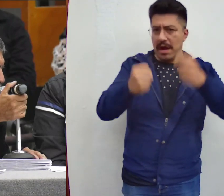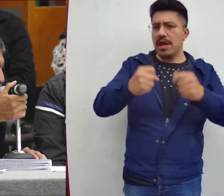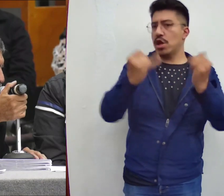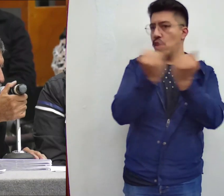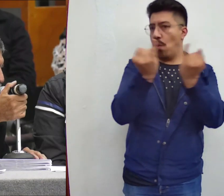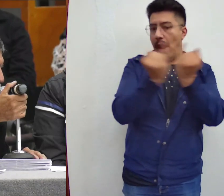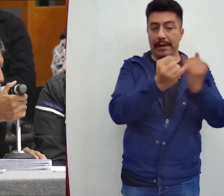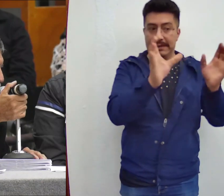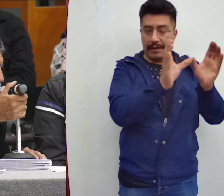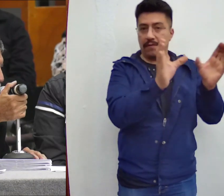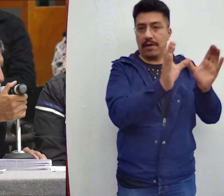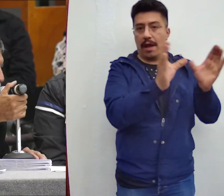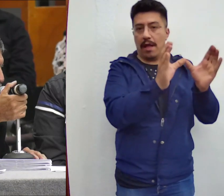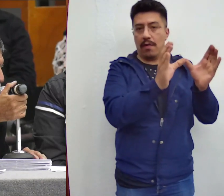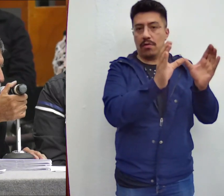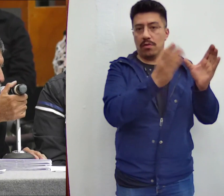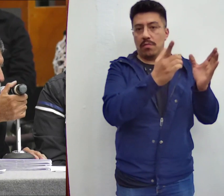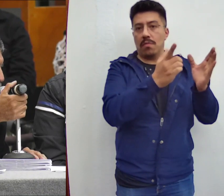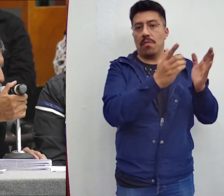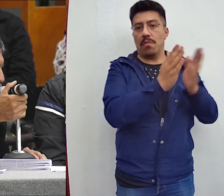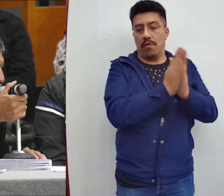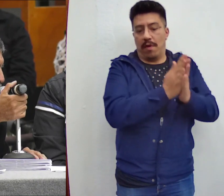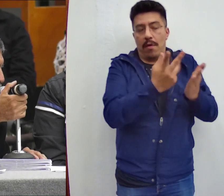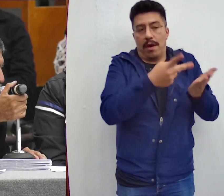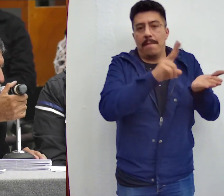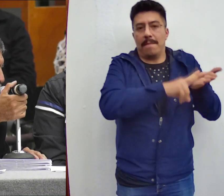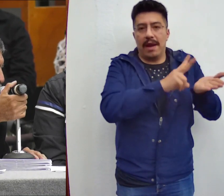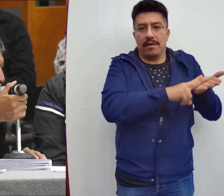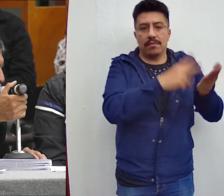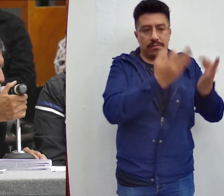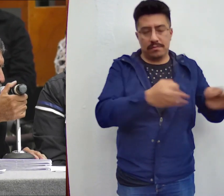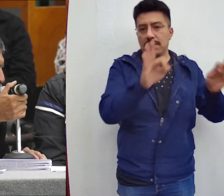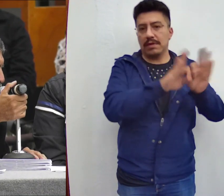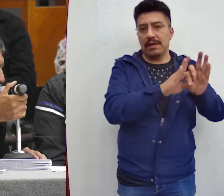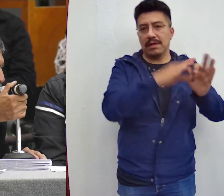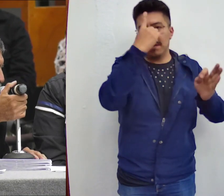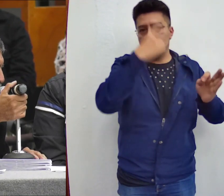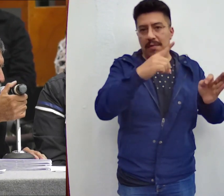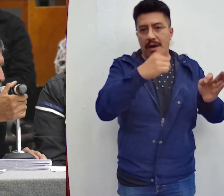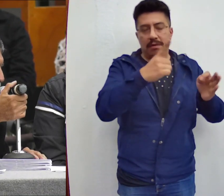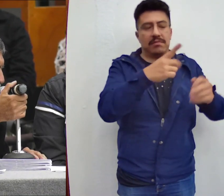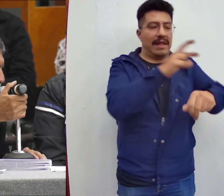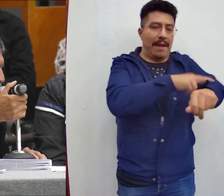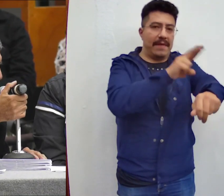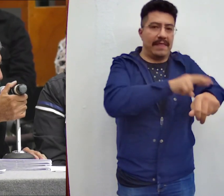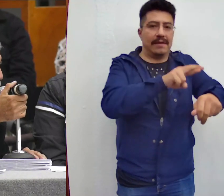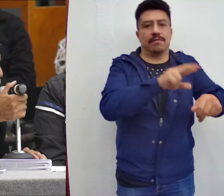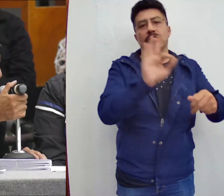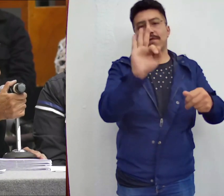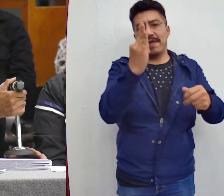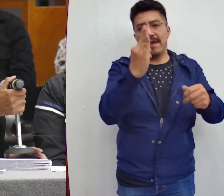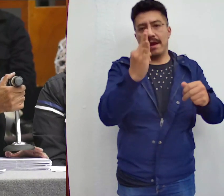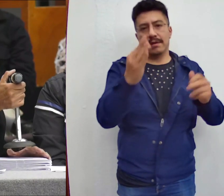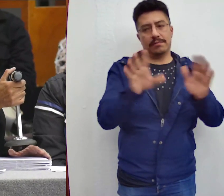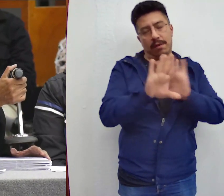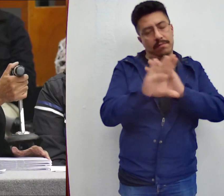se emita fuese válido también para tipo de trámites federales. Eso es todo.